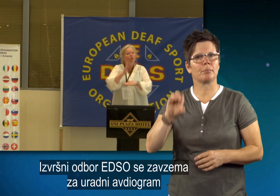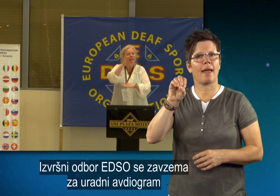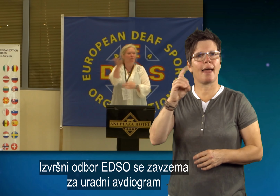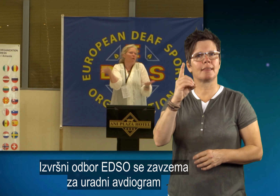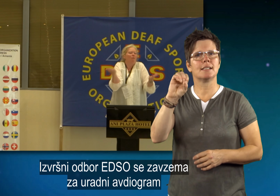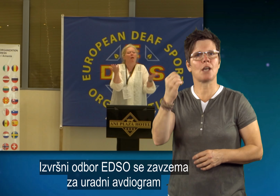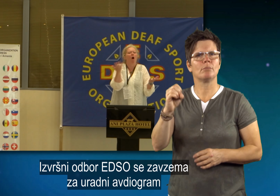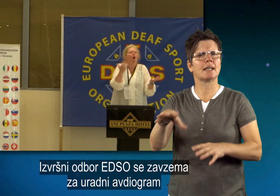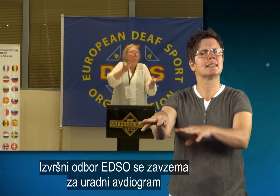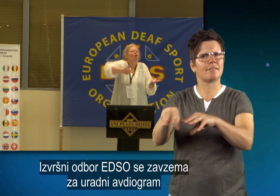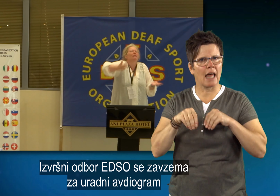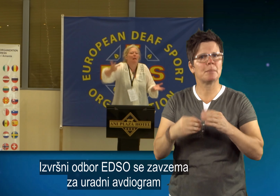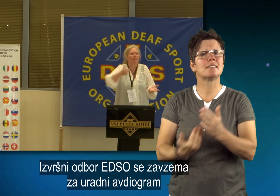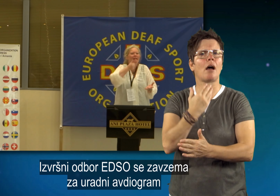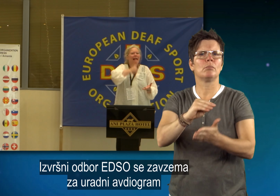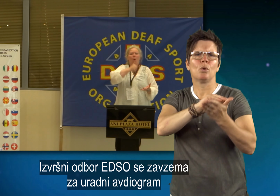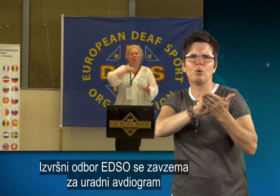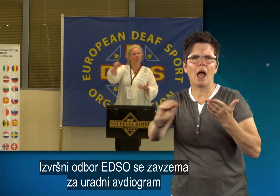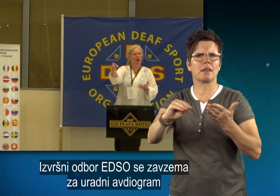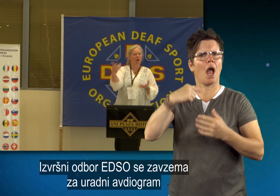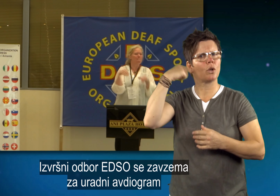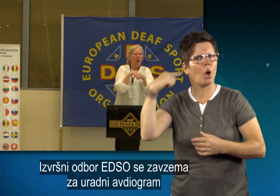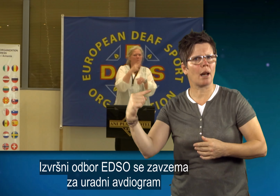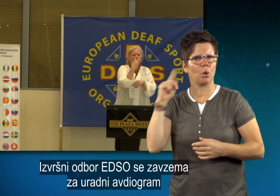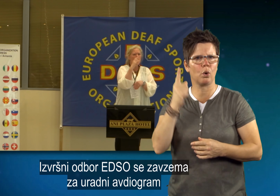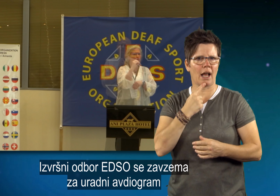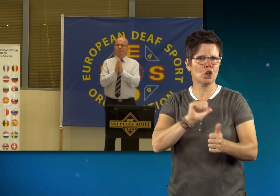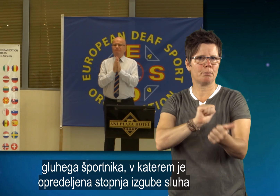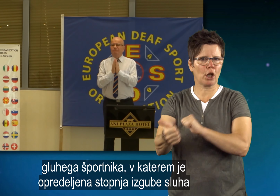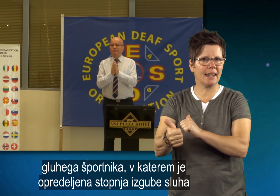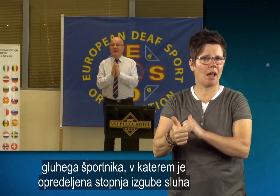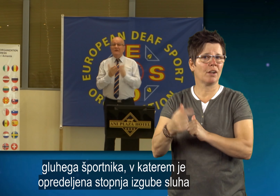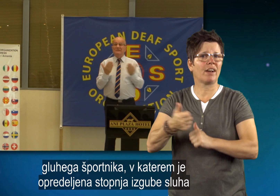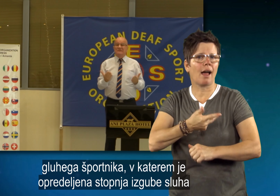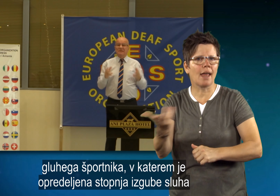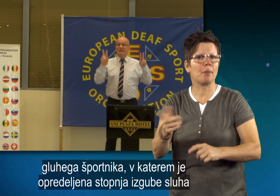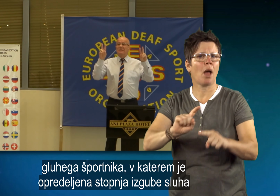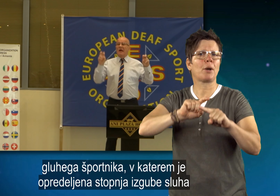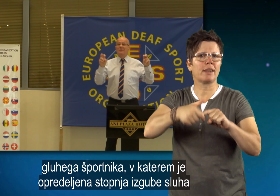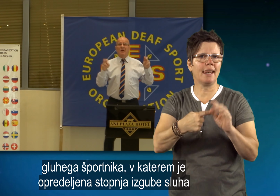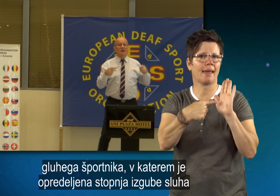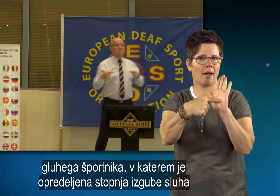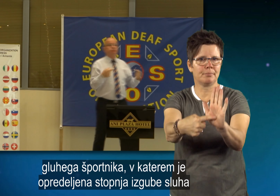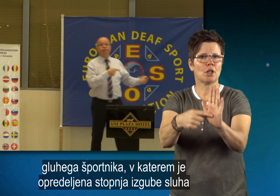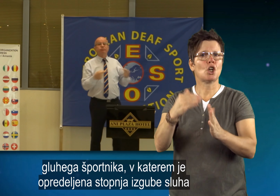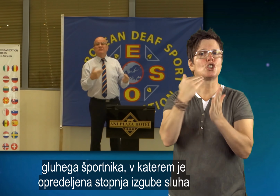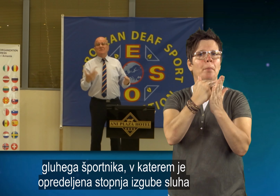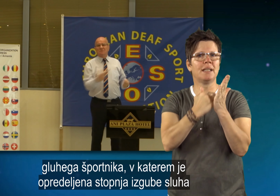Izvršni odbor ETSO se zavzema za uradni avdiogram gluhega športnika, v katerem je opredeljena stopnja izgube sluha